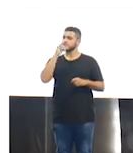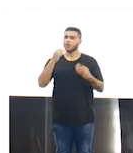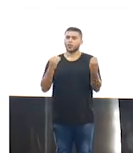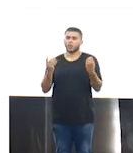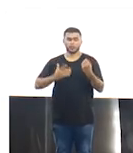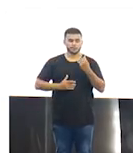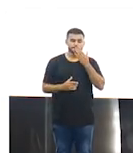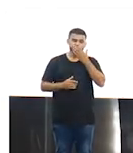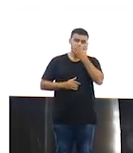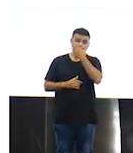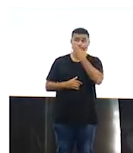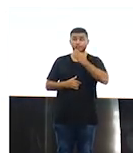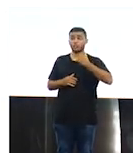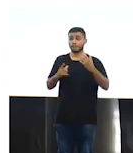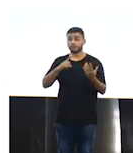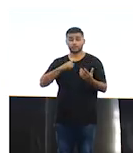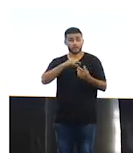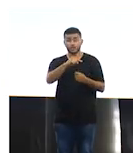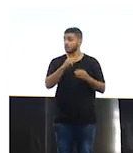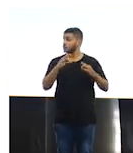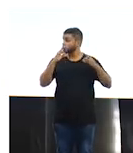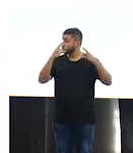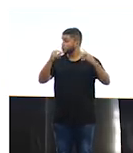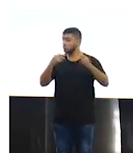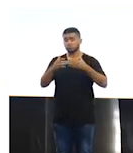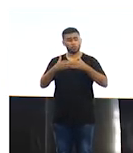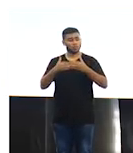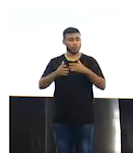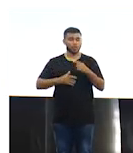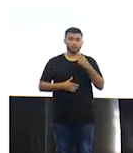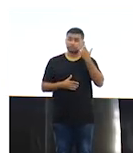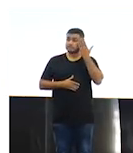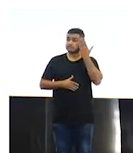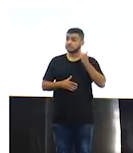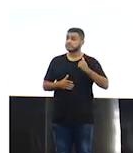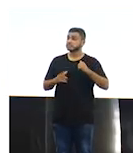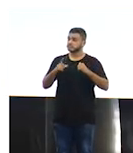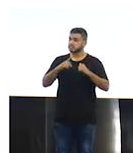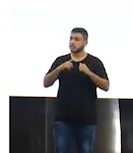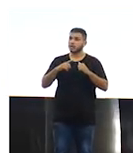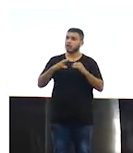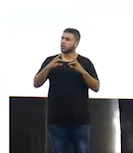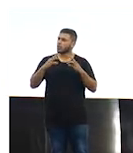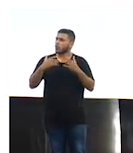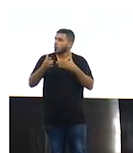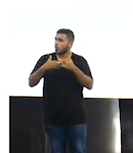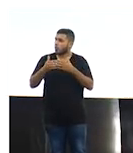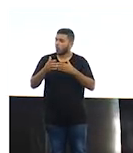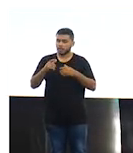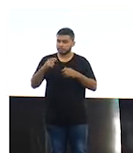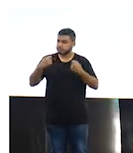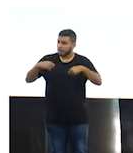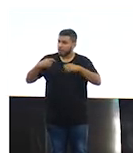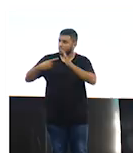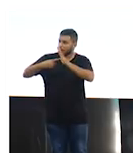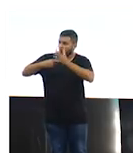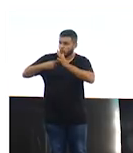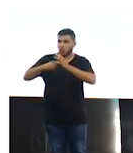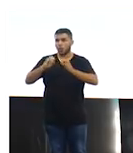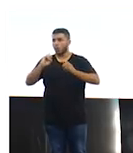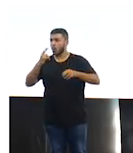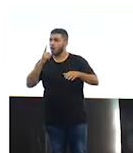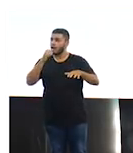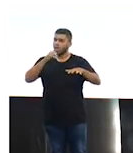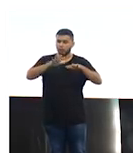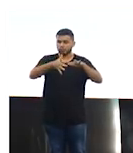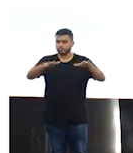e qualquer substância ou material que pode ser revertido na realização de um trabalho. O